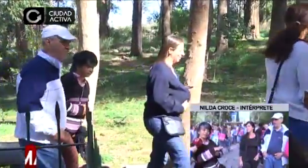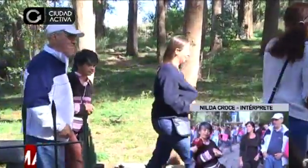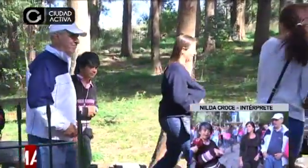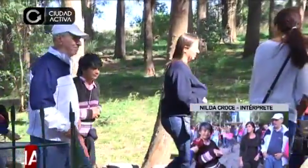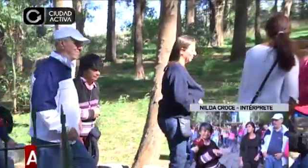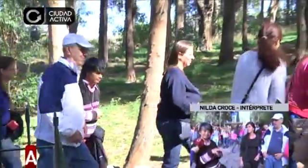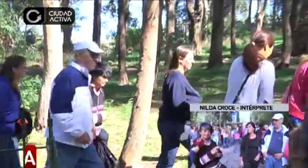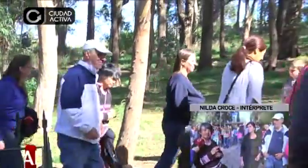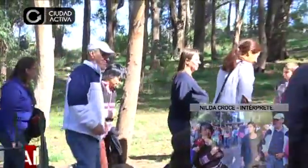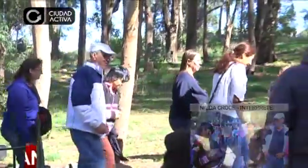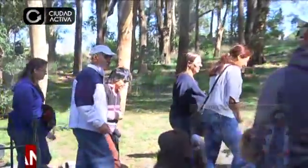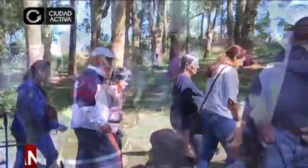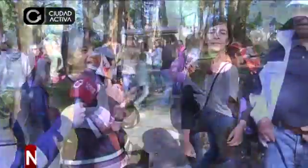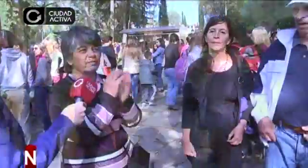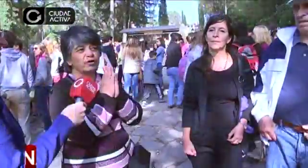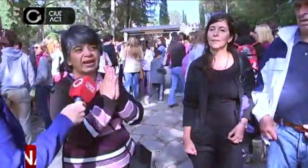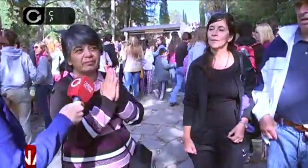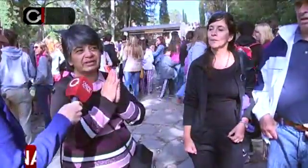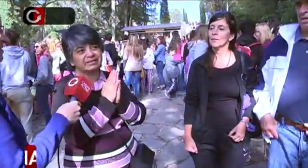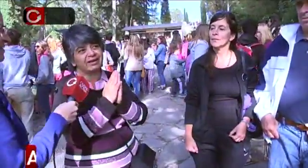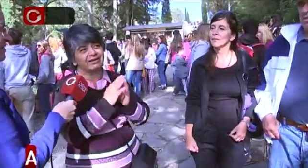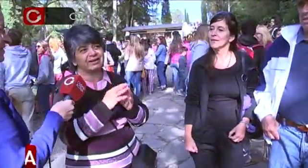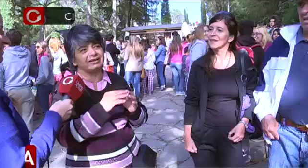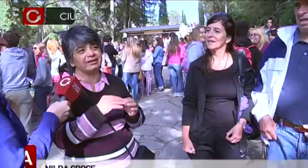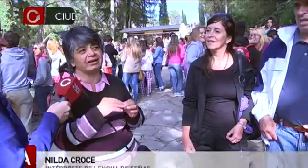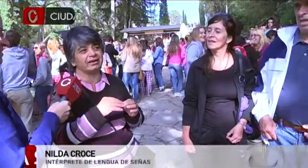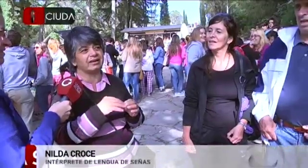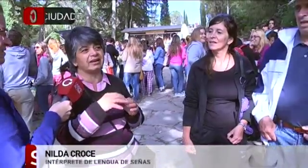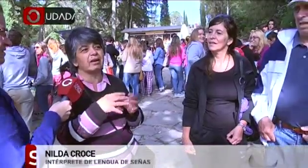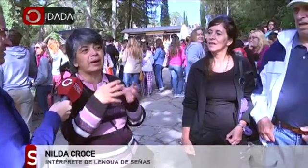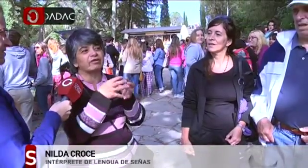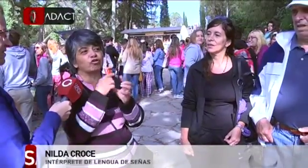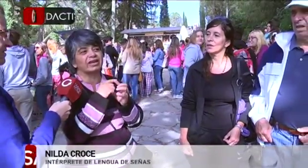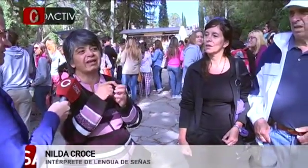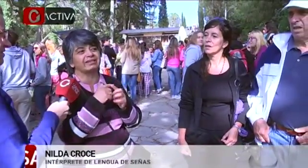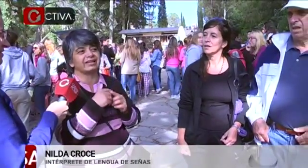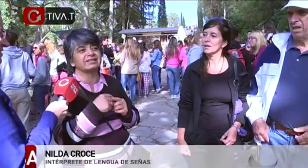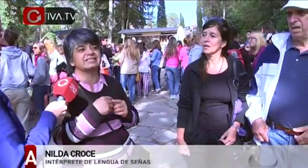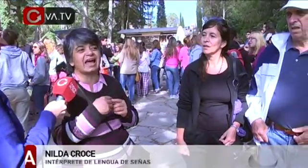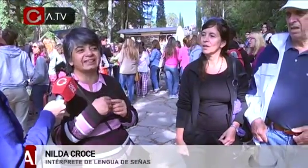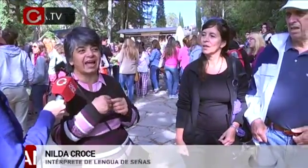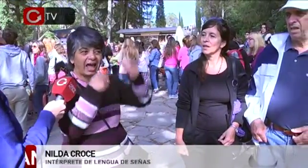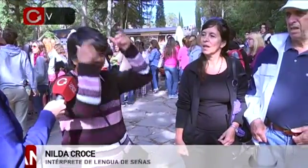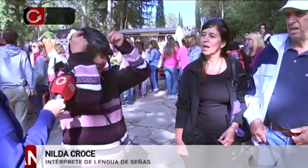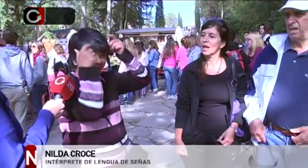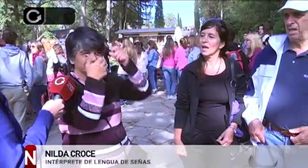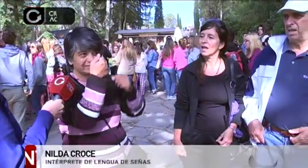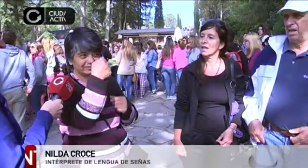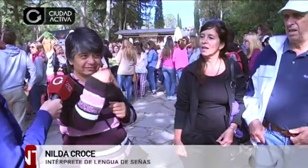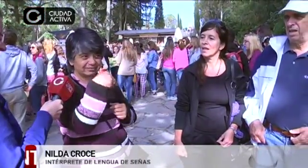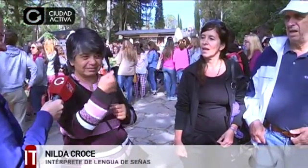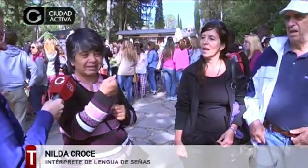Cambiamos el lugar. Estábamos en la misa en la parroquia de Santa